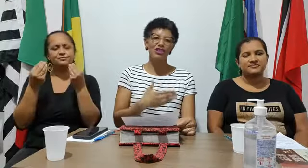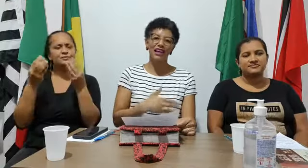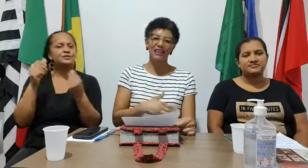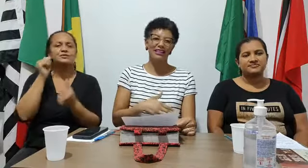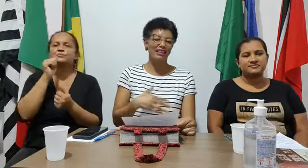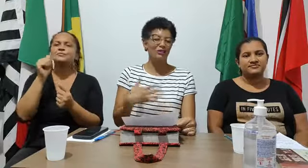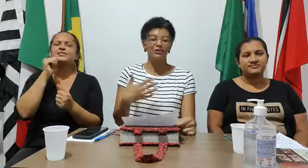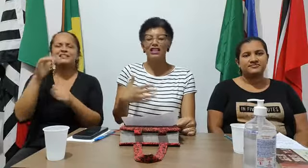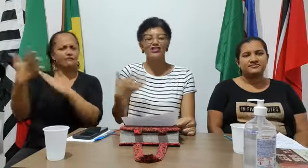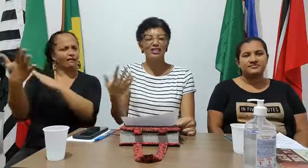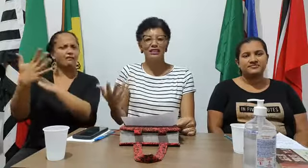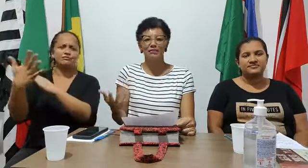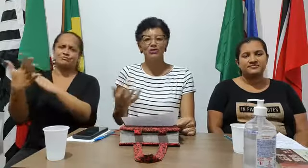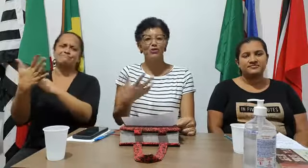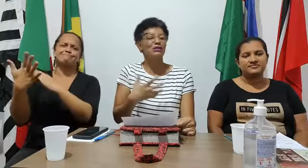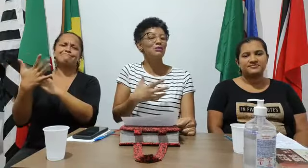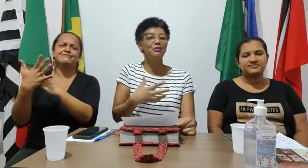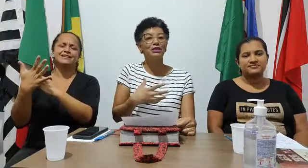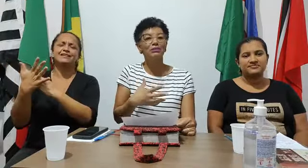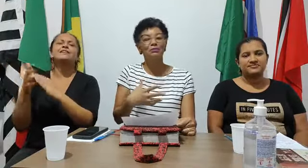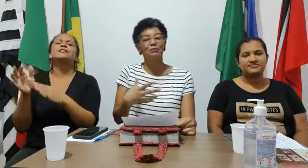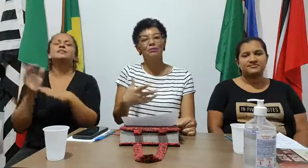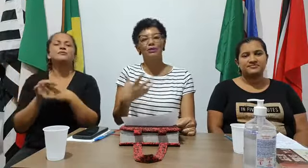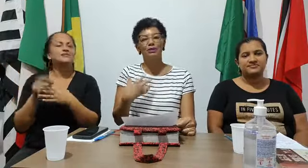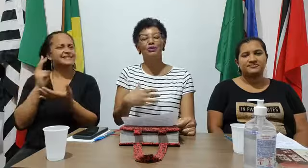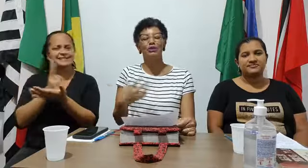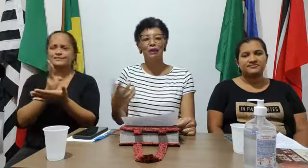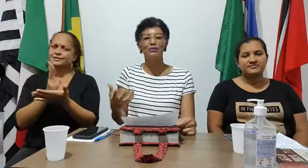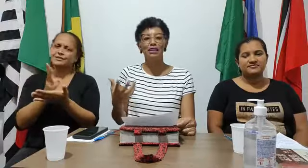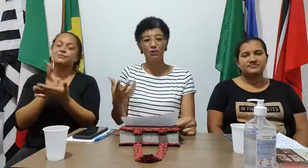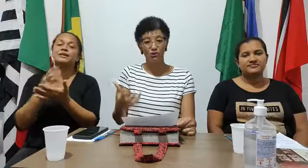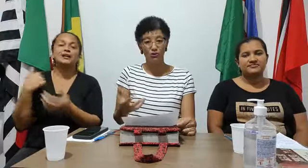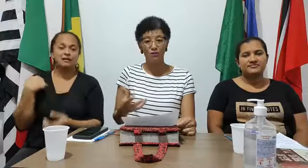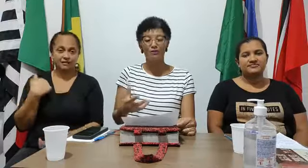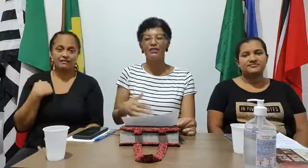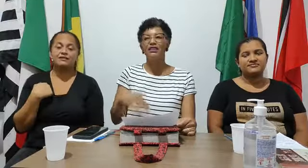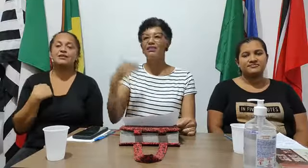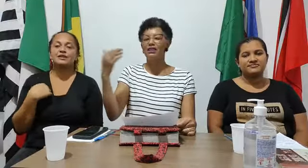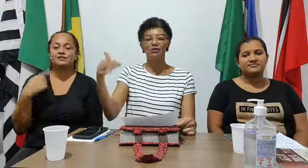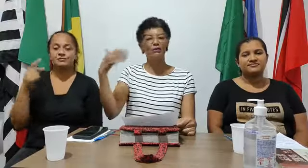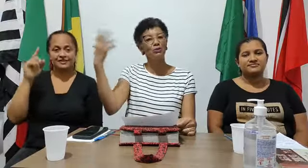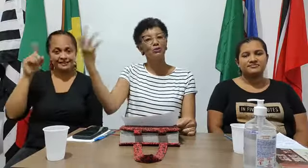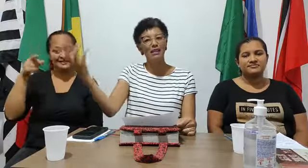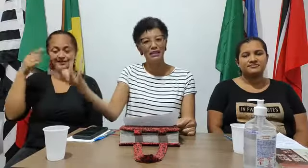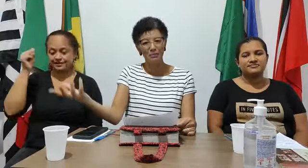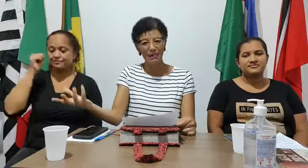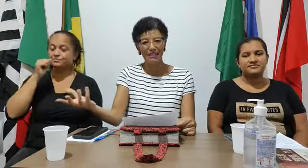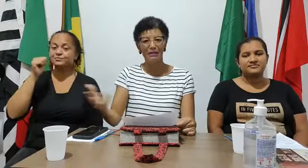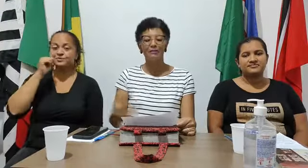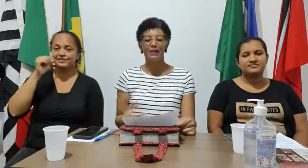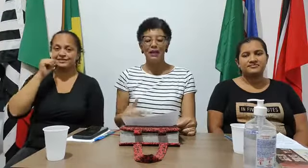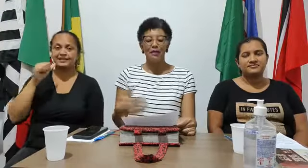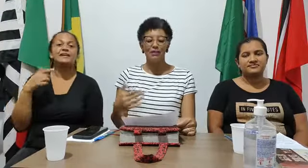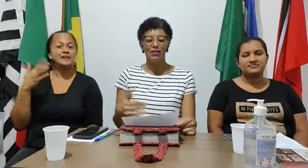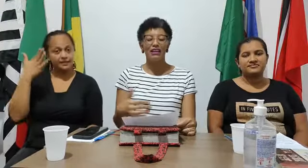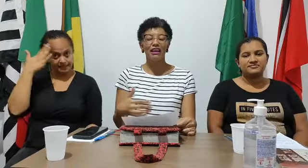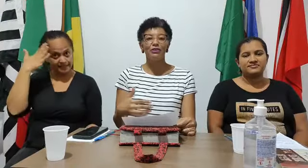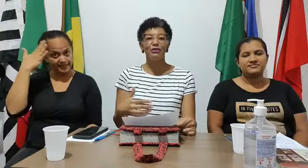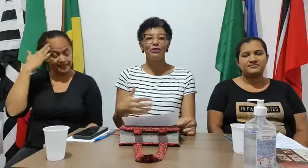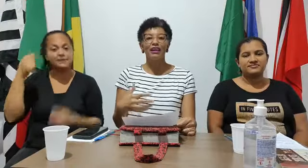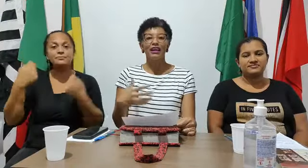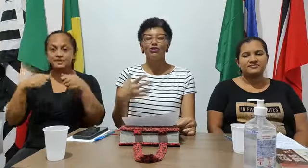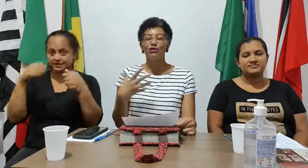ou direta ou indiretamente contribuíram para eu me tornar a mulher que eu sou. E sei que eu tenho muito mais a aprender. Mas